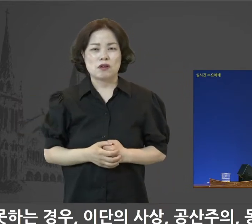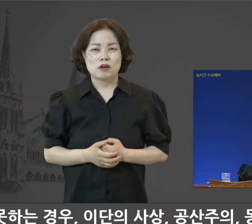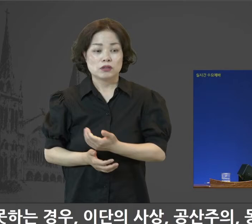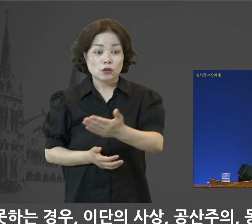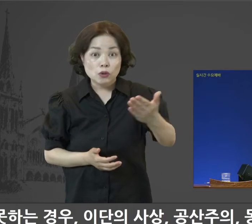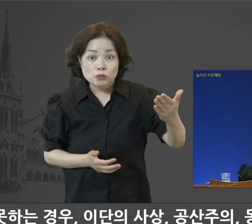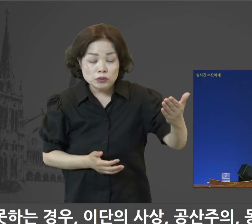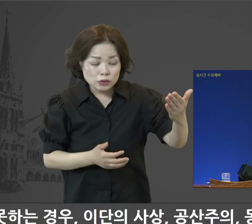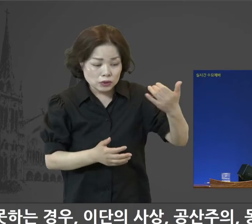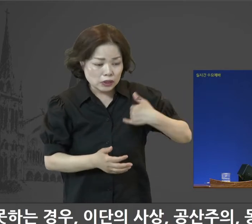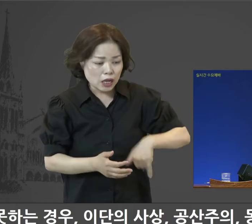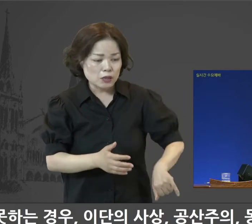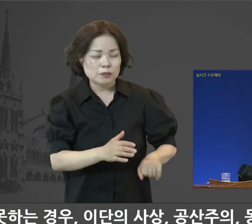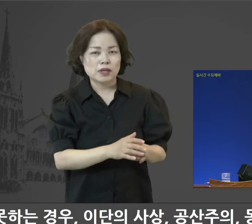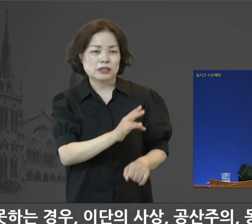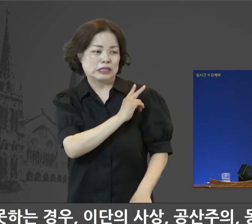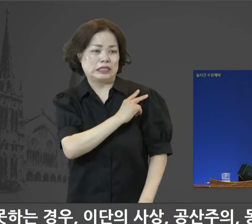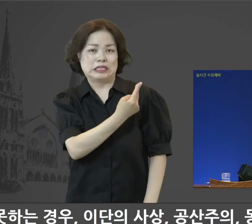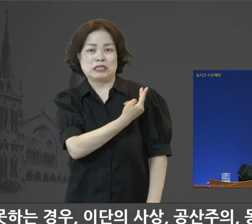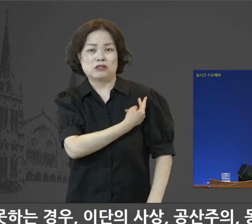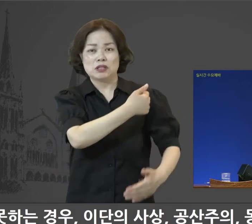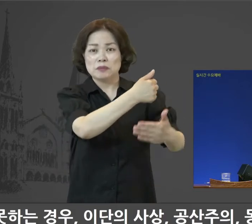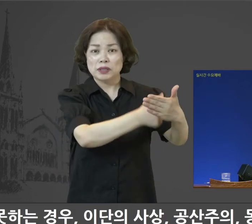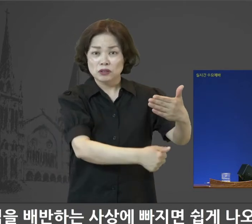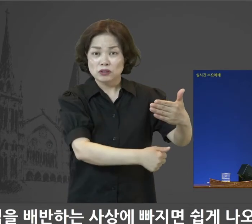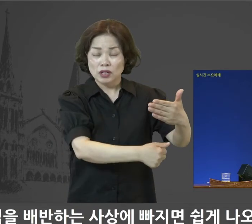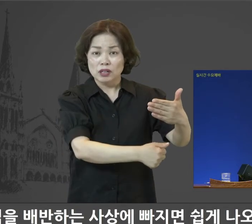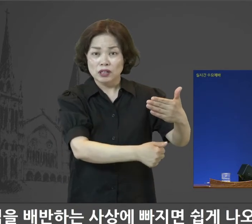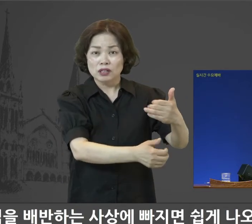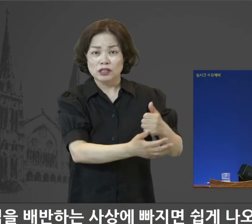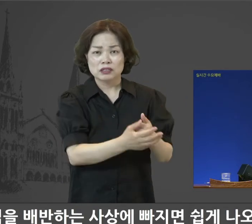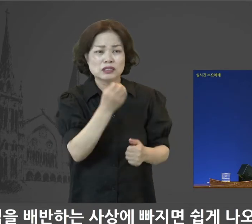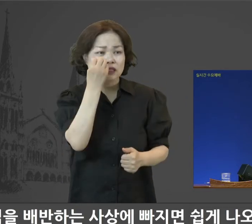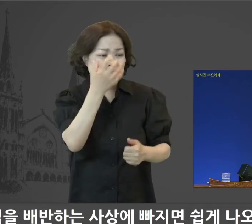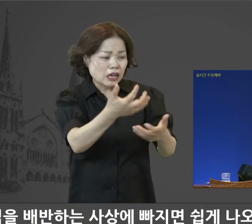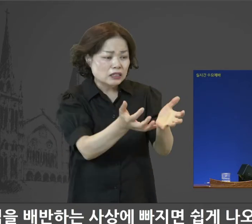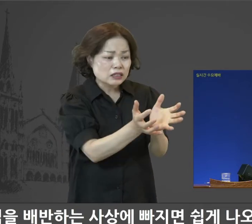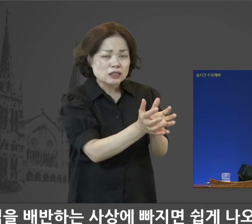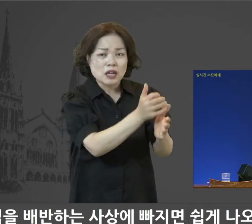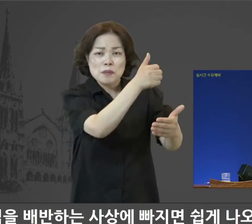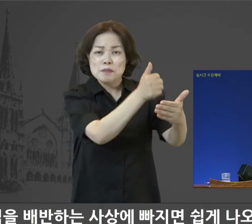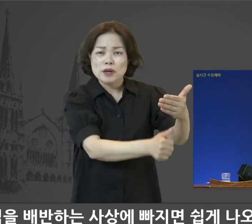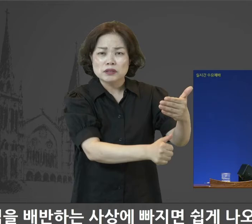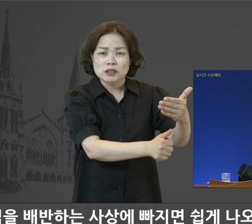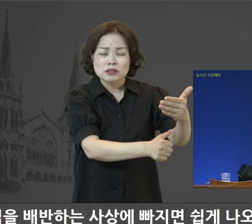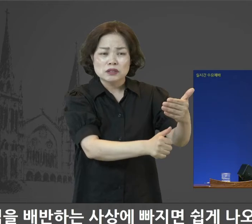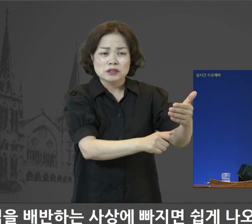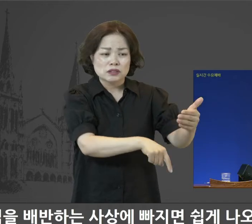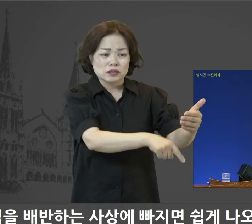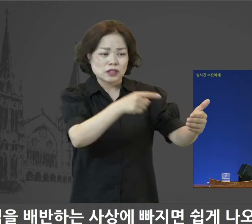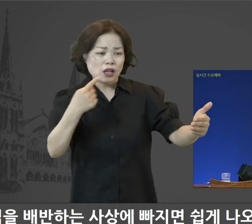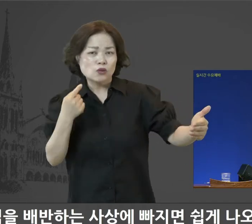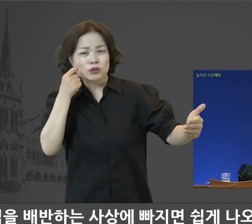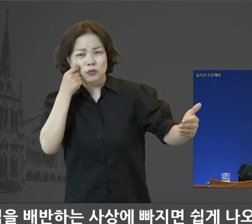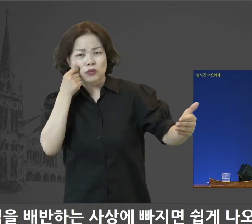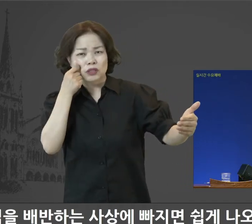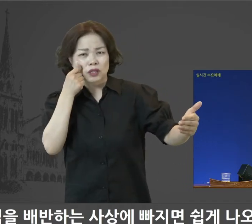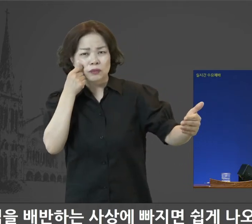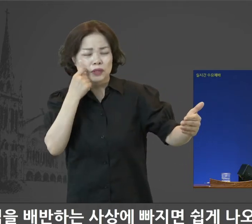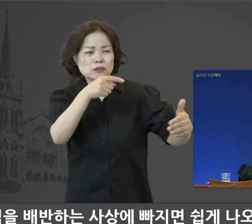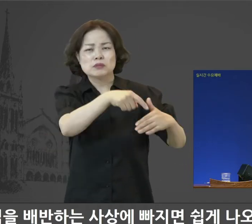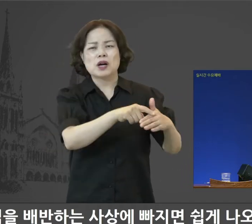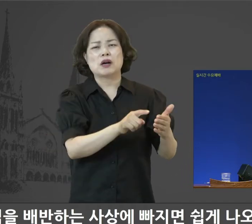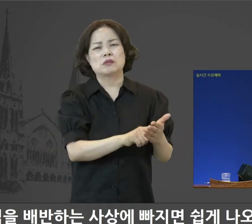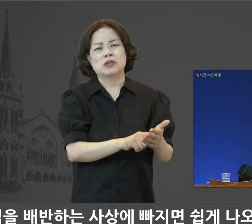여러분의 자녀가 신천지 이단에 빠지거나 이상한 집단에 빠져서 헤어나오지 못한다면 그